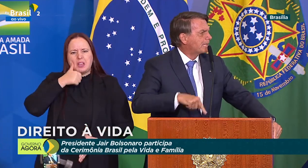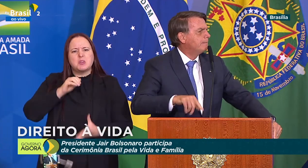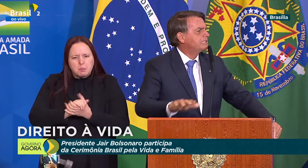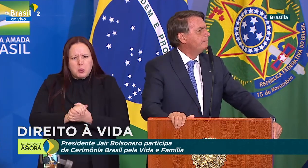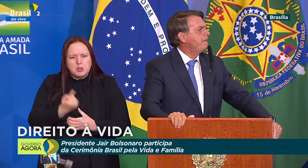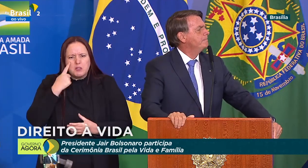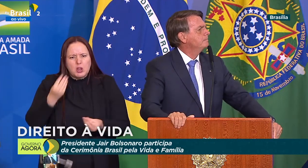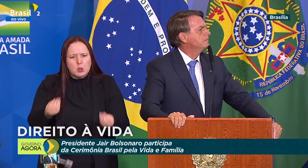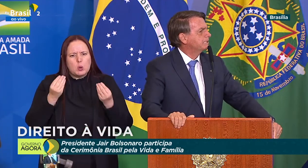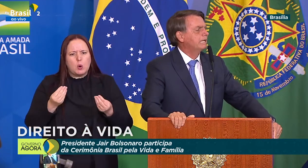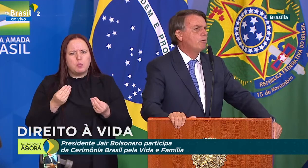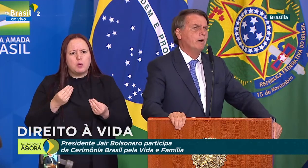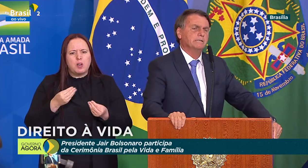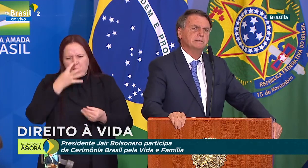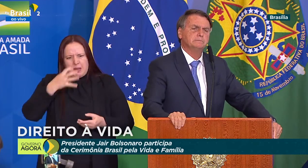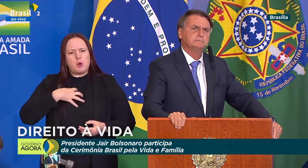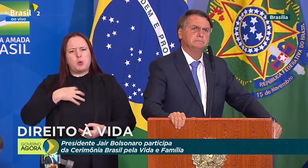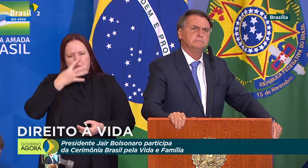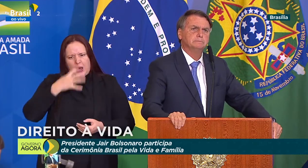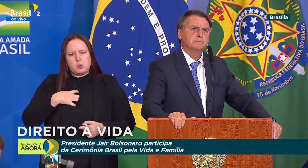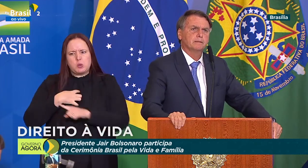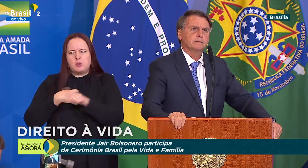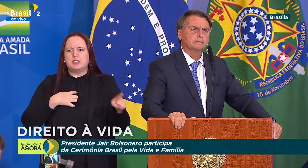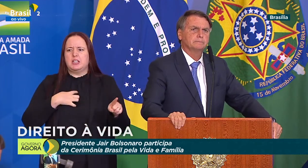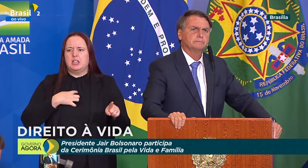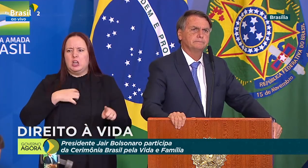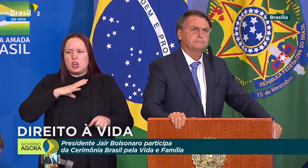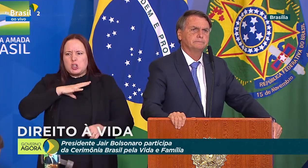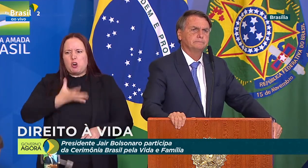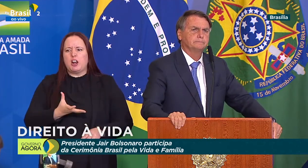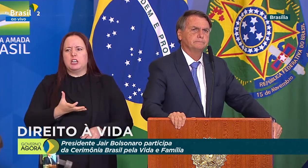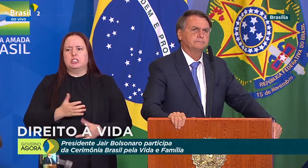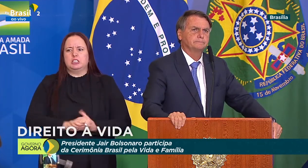esposa vem para cima de mim que são homens